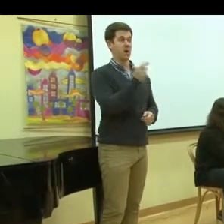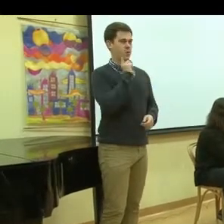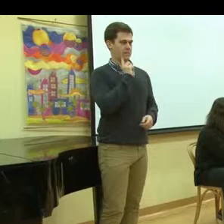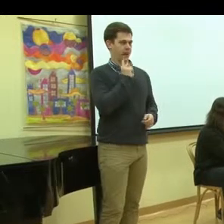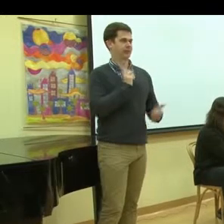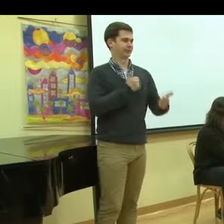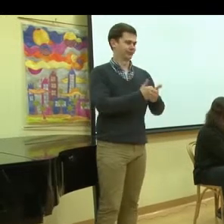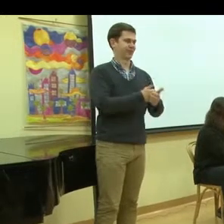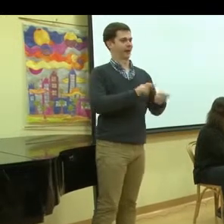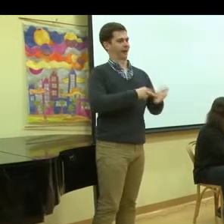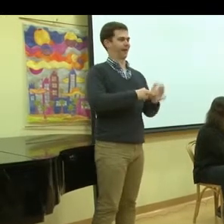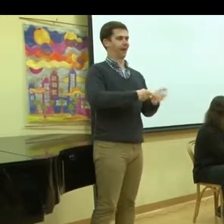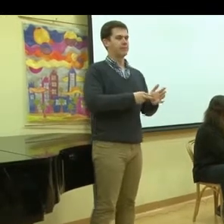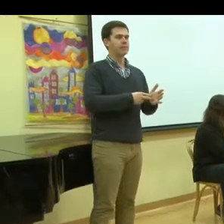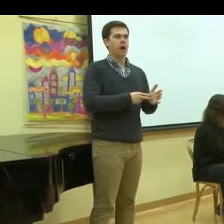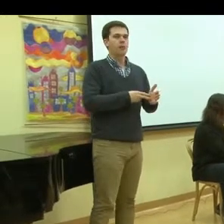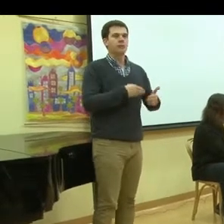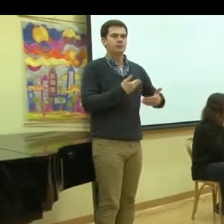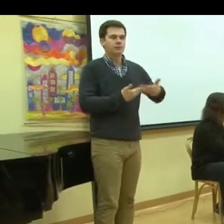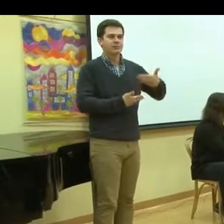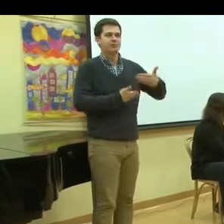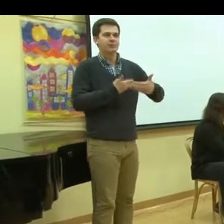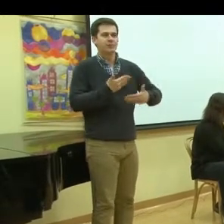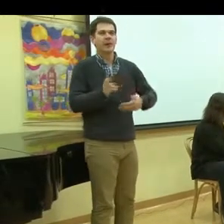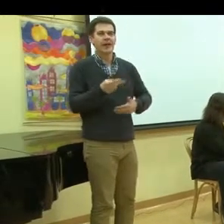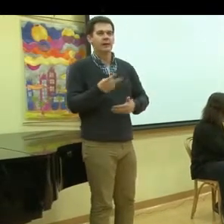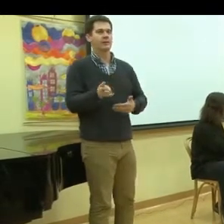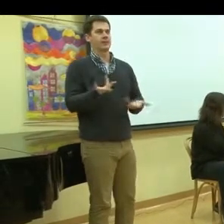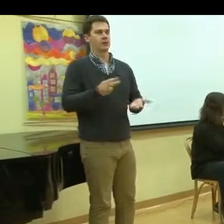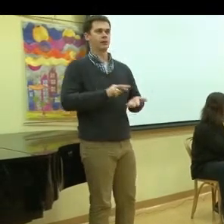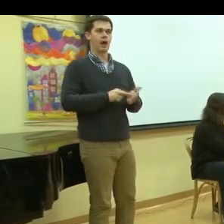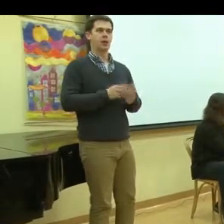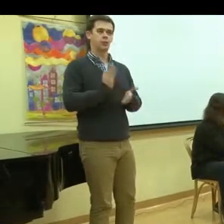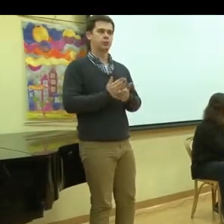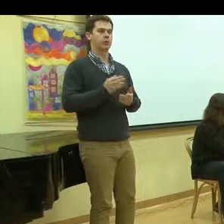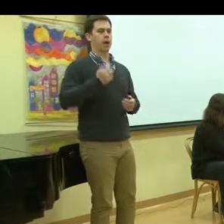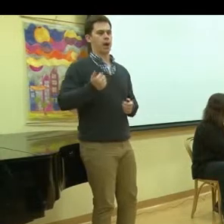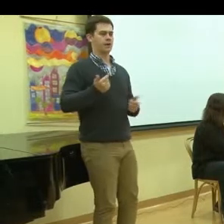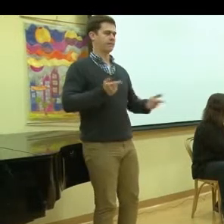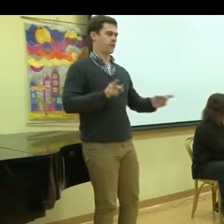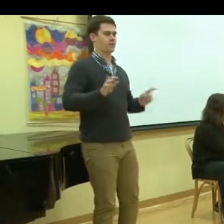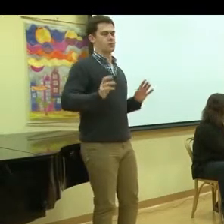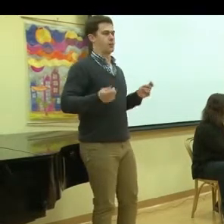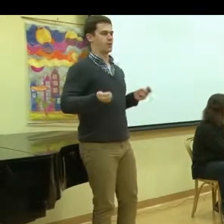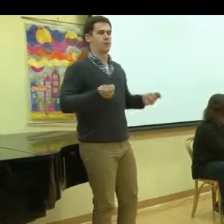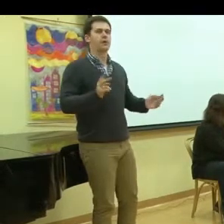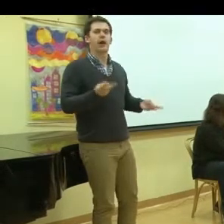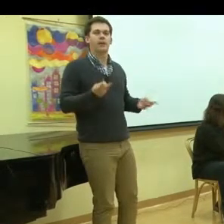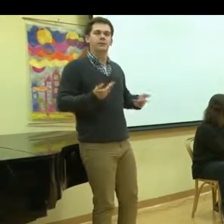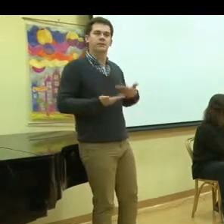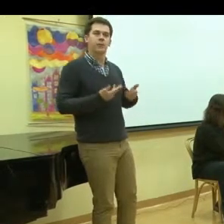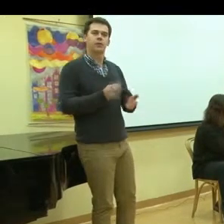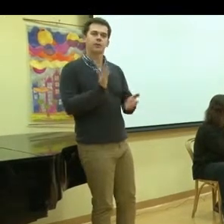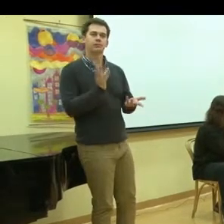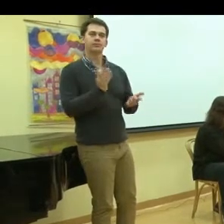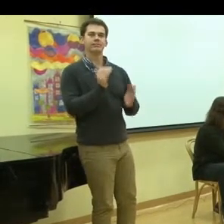A kiedy zaczyna to przyjmować jakieś tam reguły, kiedy ten taniec zaczyna się rozwijać, kiedy on